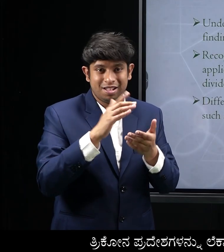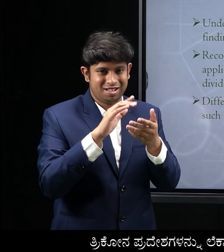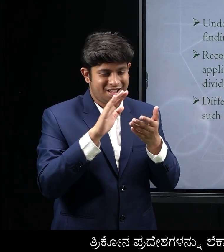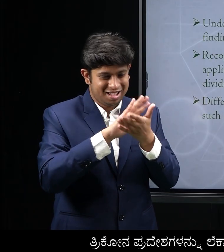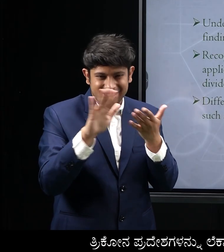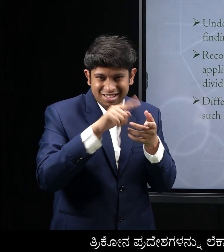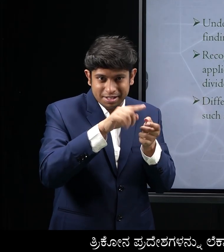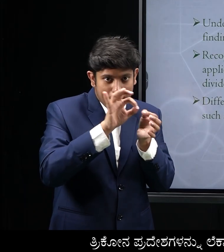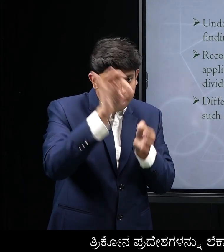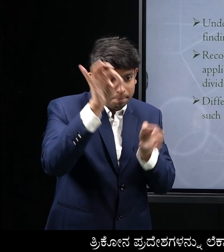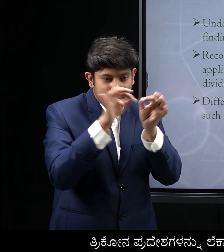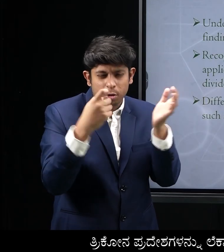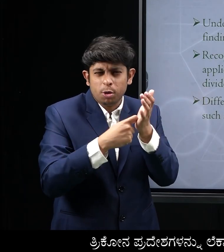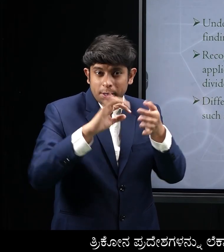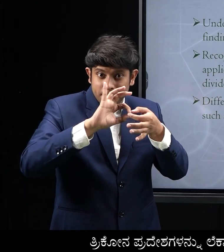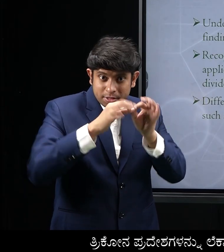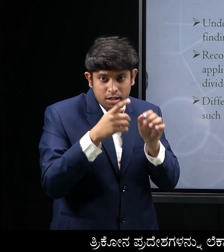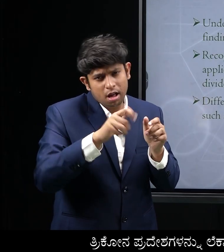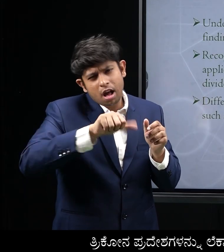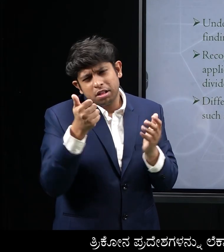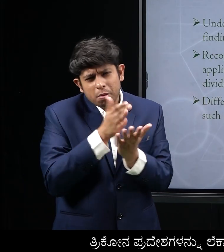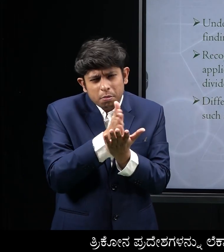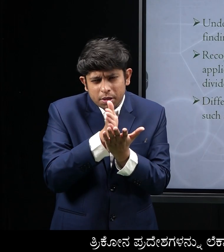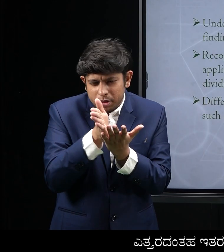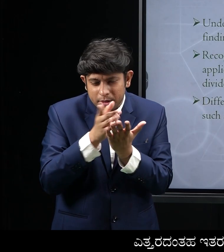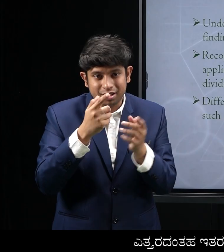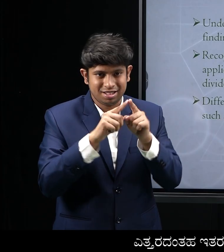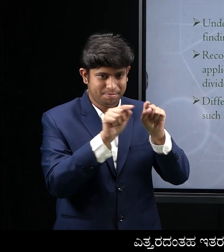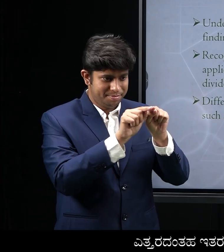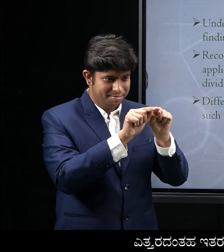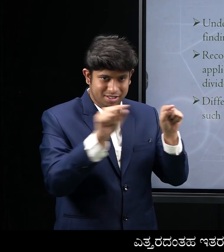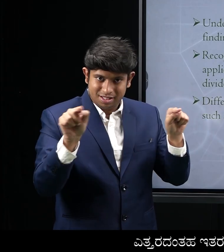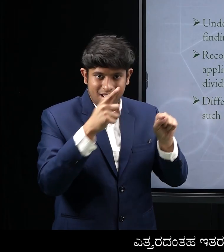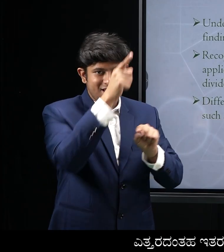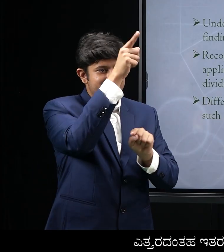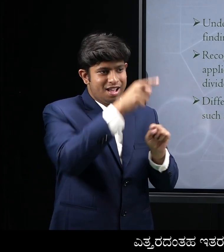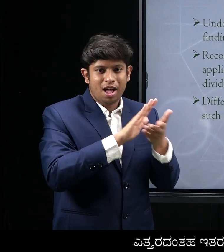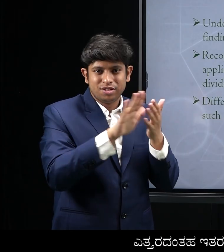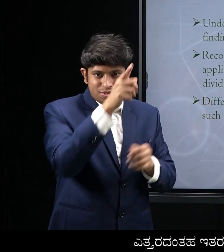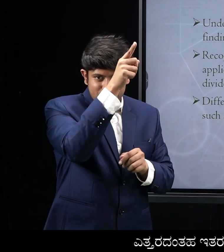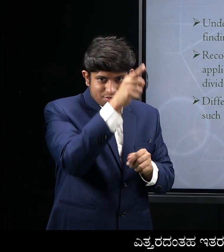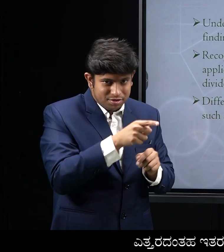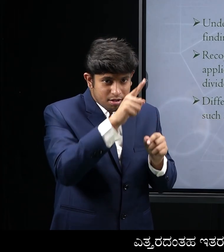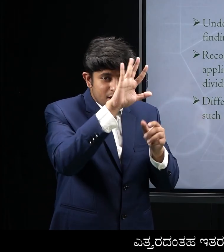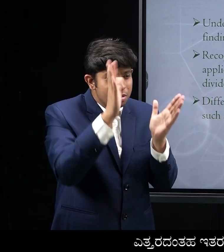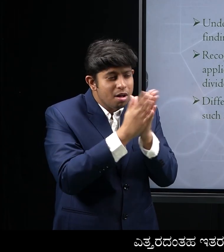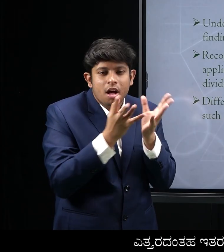ಲೆಕ್ಕಾಚಾರ ಮಾಡಲು ಹೆರಾನ್ ಸೂತ್ರ ಮತ್ತು ಬೇಸ್ ಮತ್ತು ಎತ್ತರದಂತಹ ಇತರ ವಿಧಾನಗಳ ನಡುವೆ